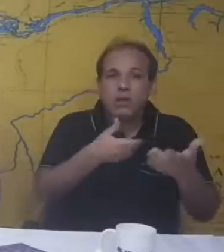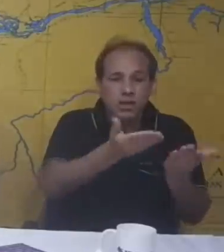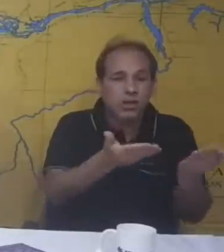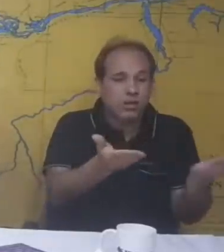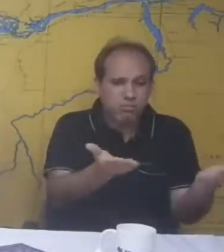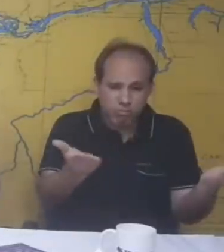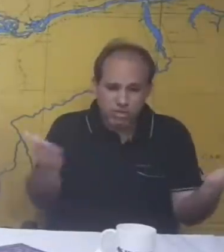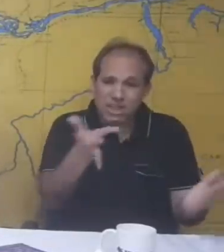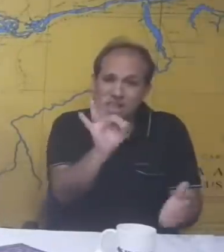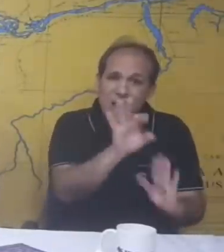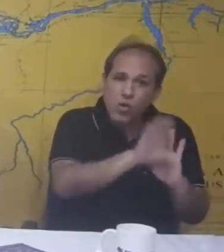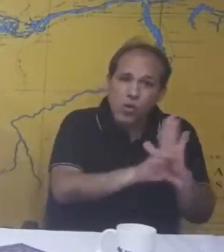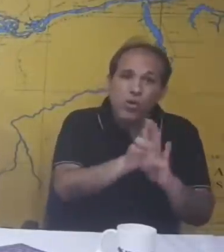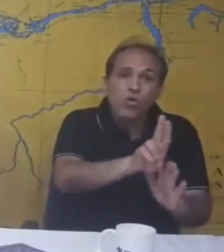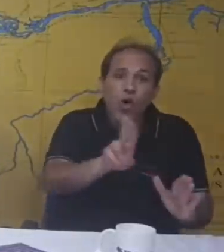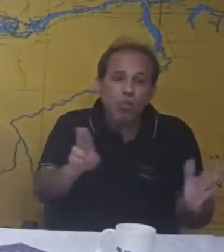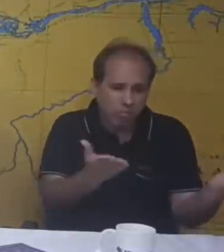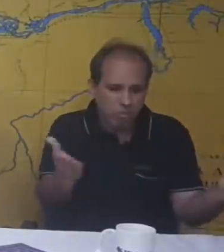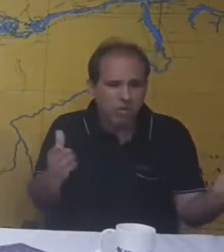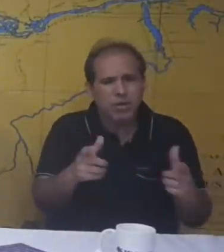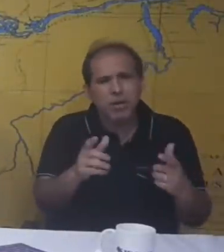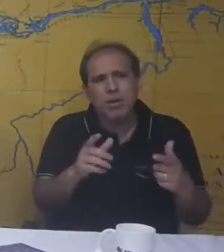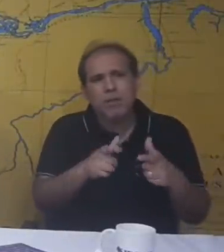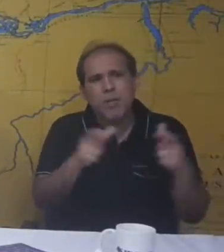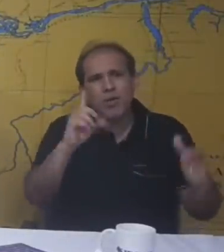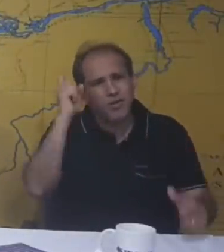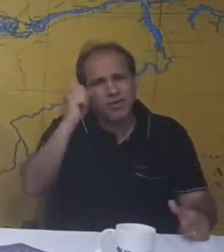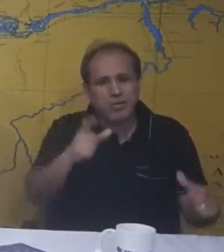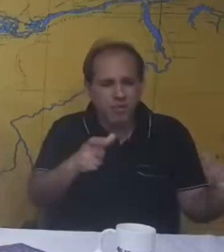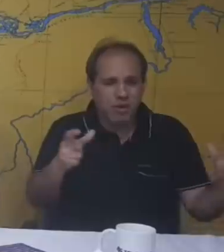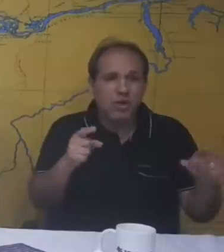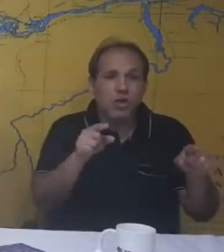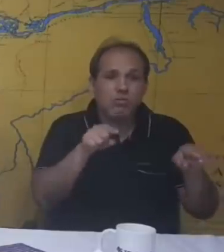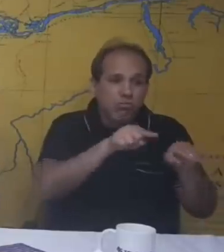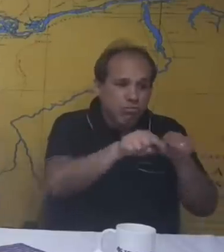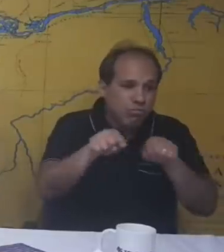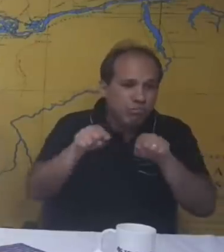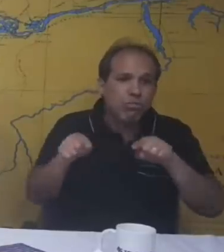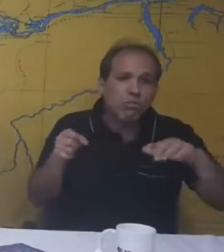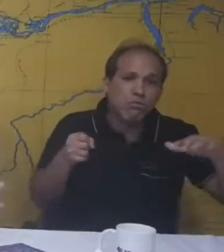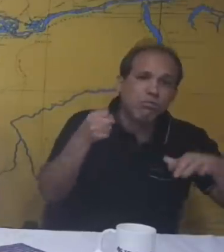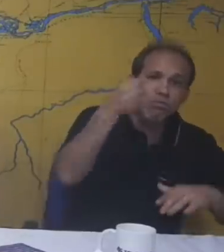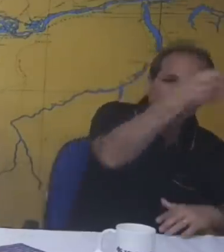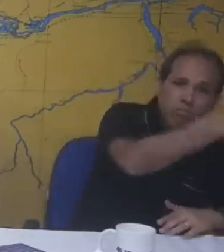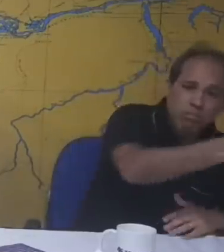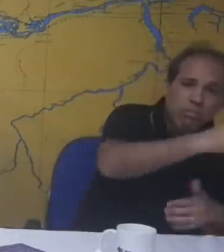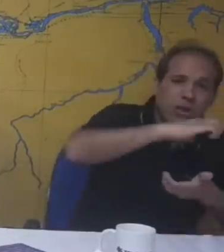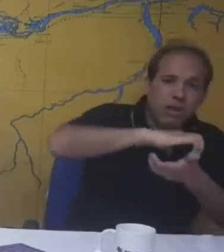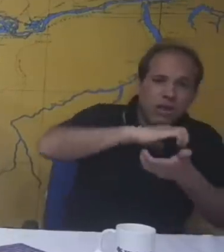nomes que chegaram para mim. Poucos de vocês tomaram conhecimento, né? Indicado para o Supremo. Bons nomes, mas eu tenho que